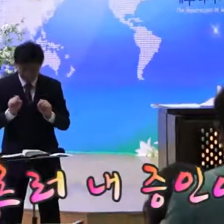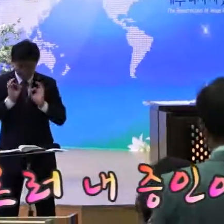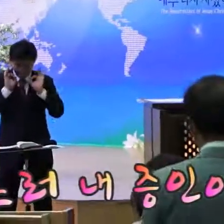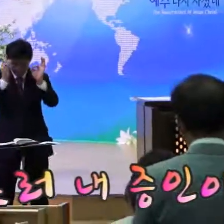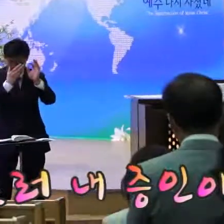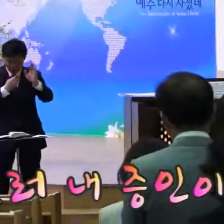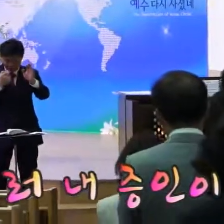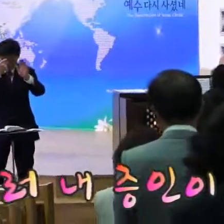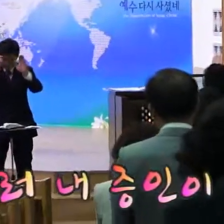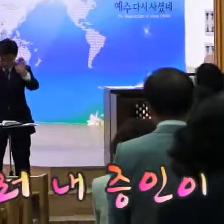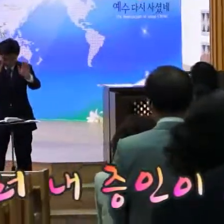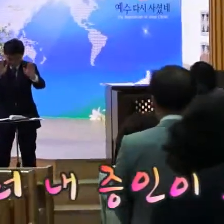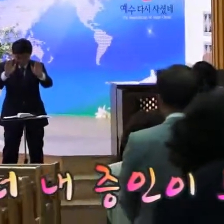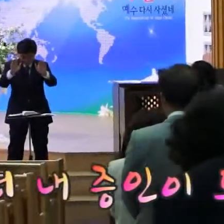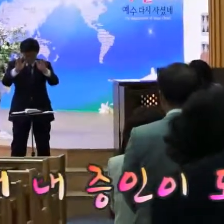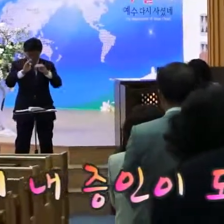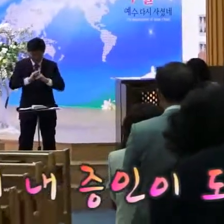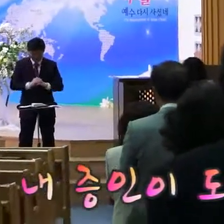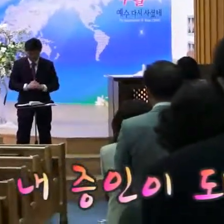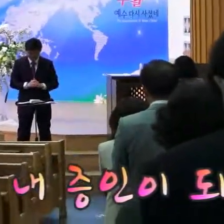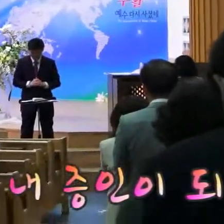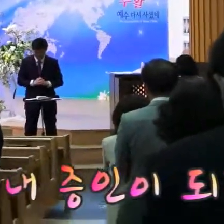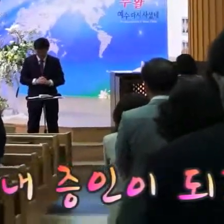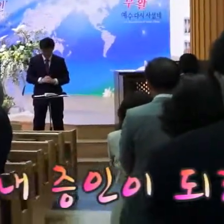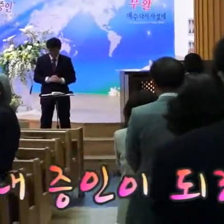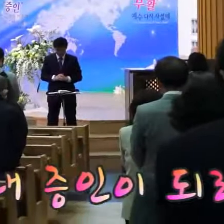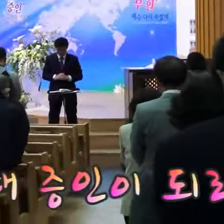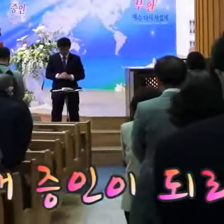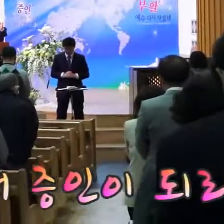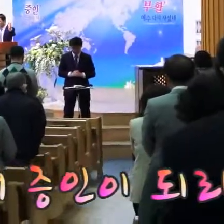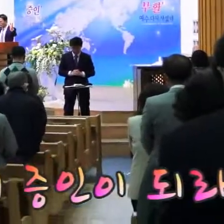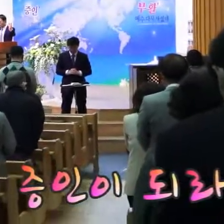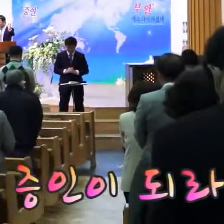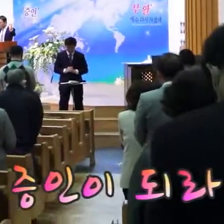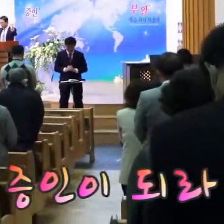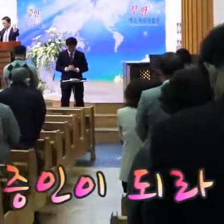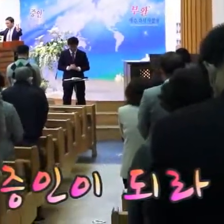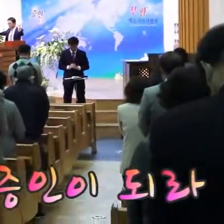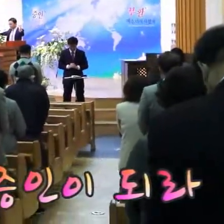축원하옵나이다. 아멘.